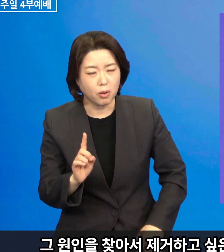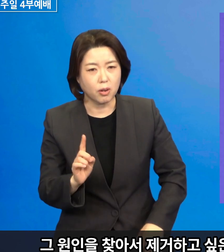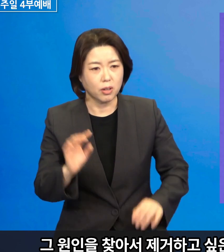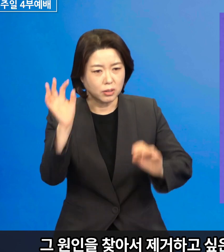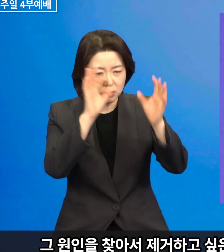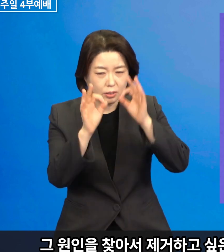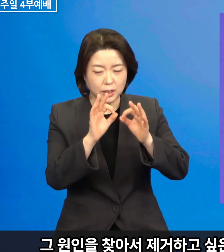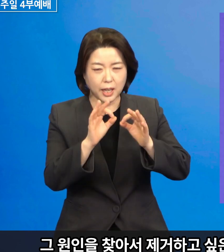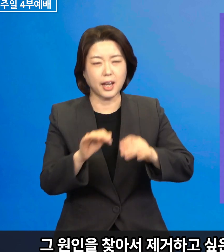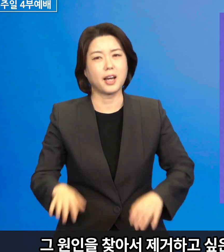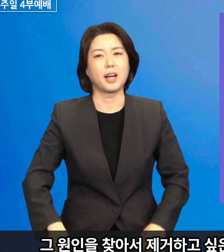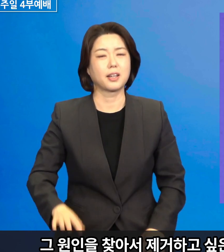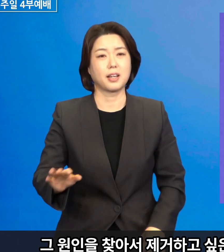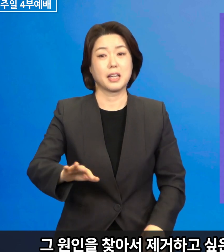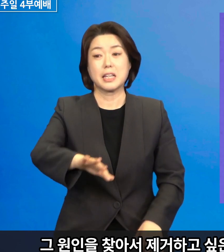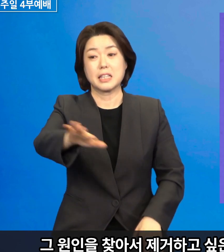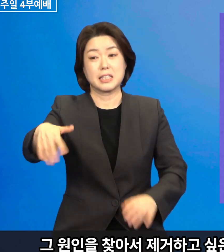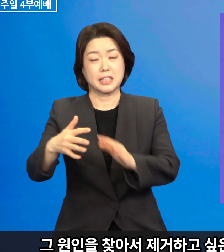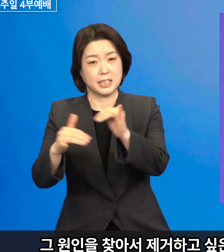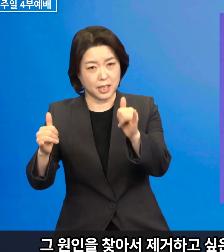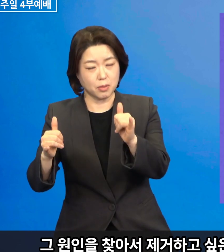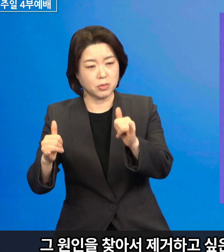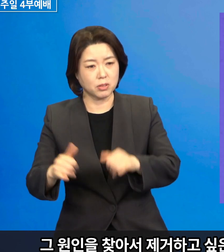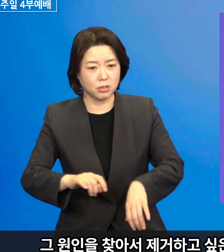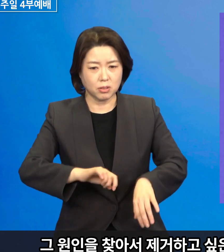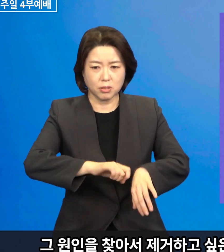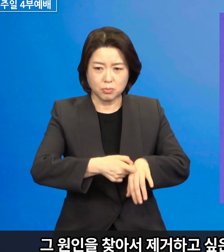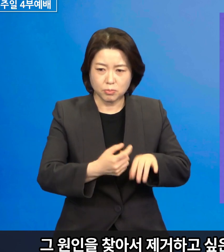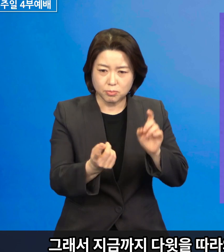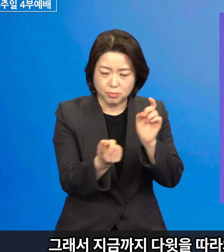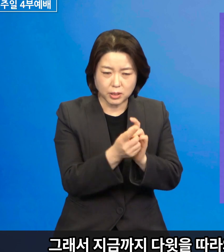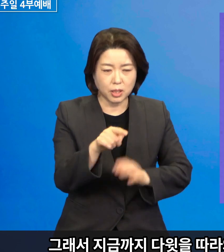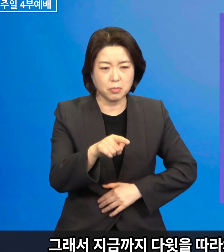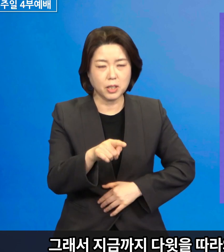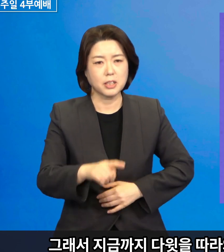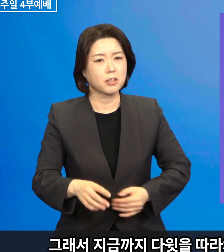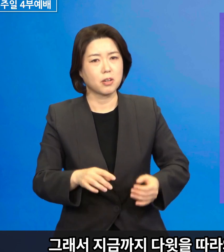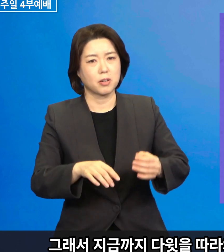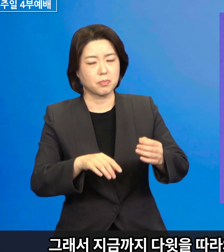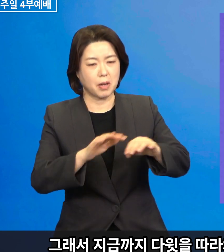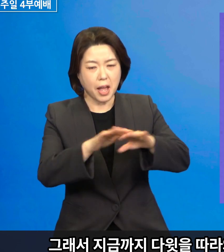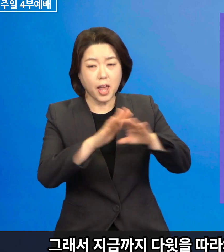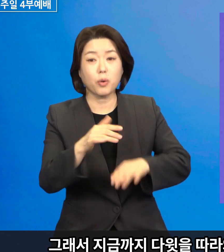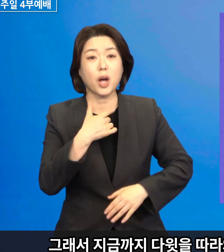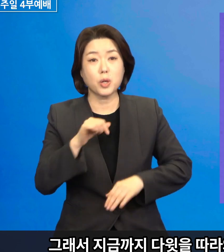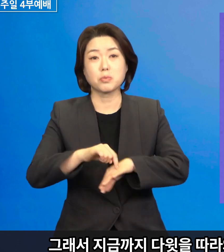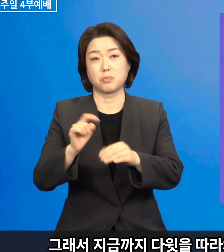제거하고 싶은 그런 마음이 다 있기 마련입니다. 그래서